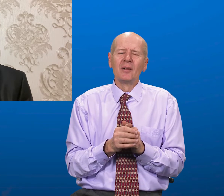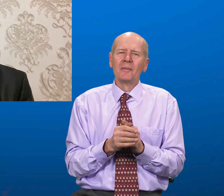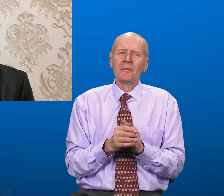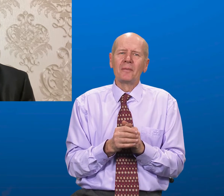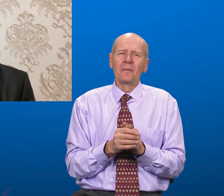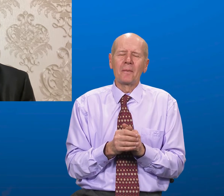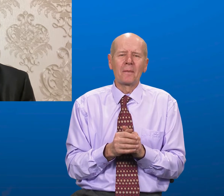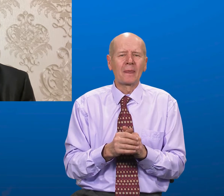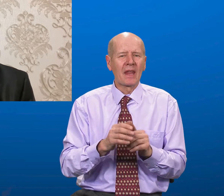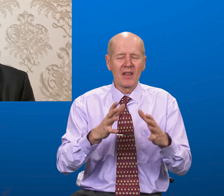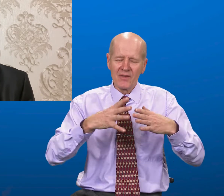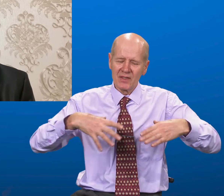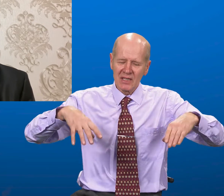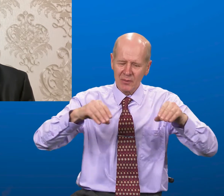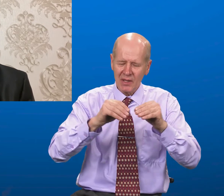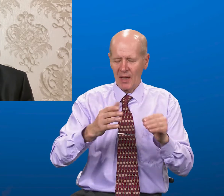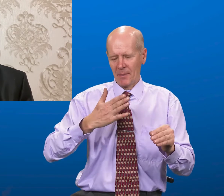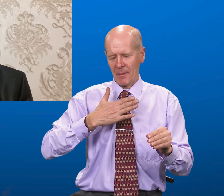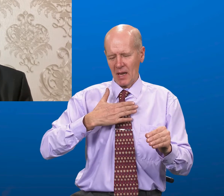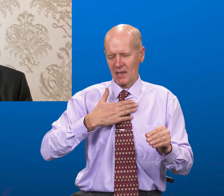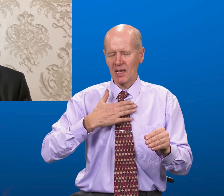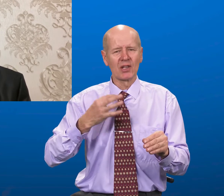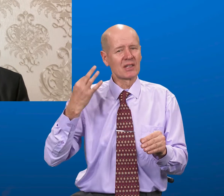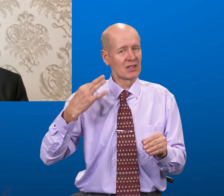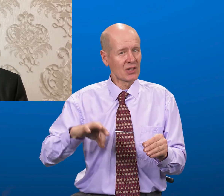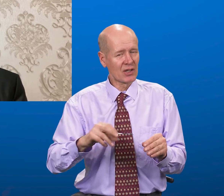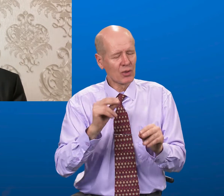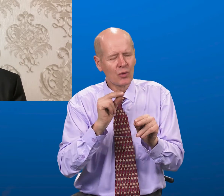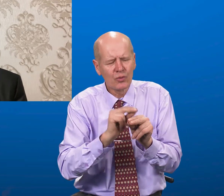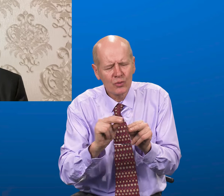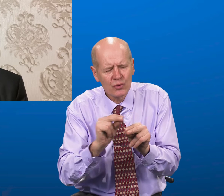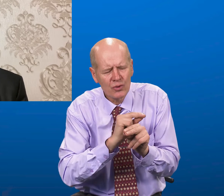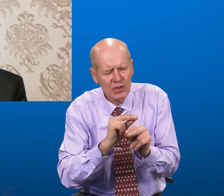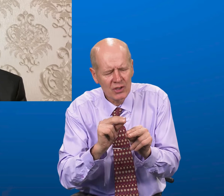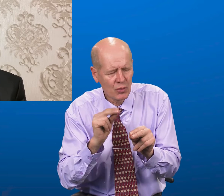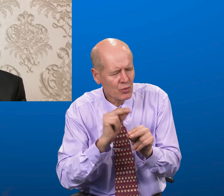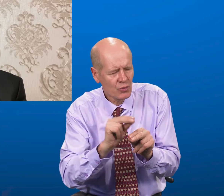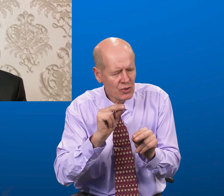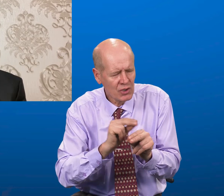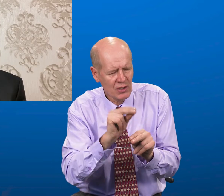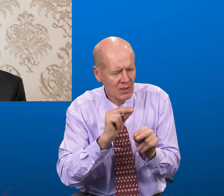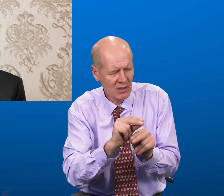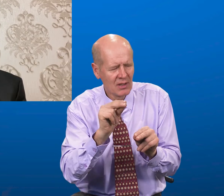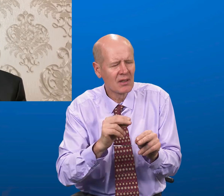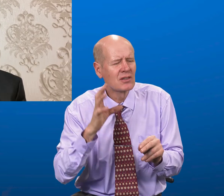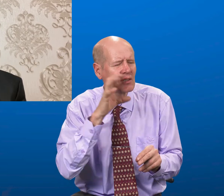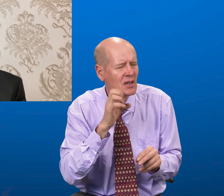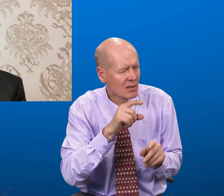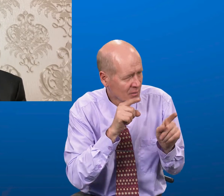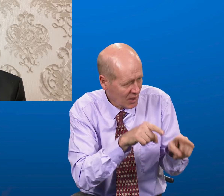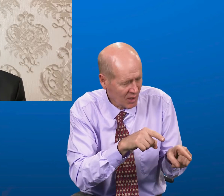как в случае с фараоном? Неужели Господь на самом деле намеревался